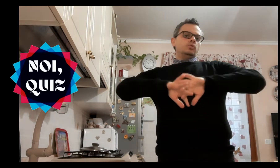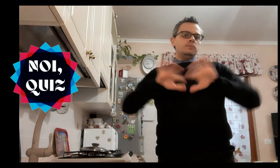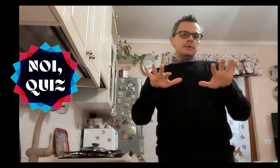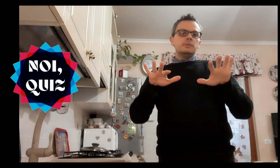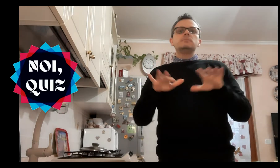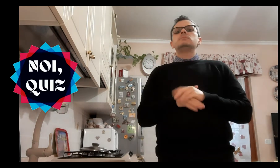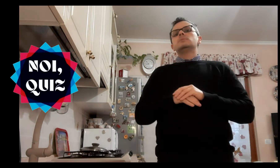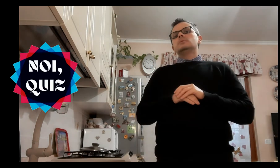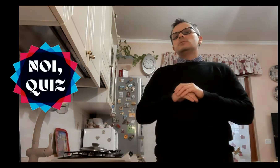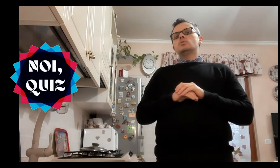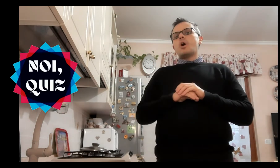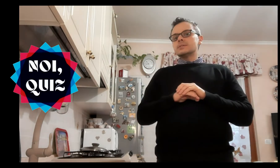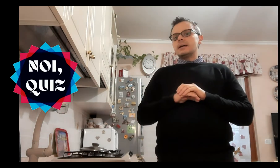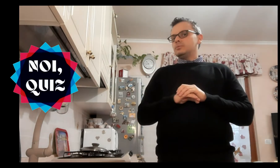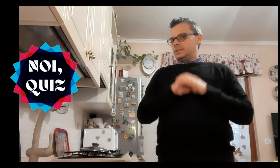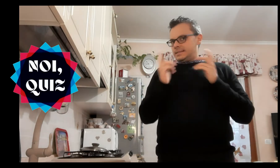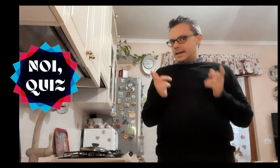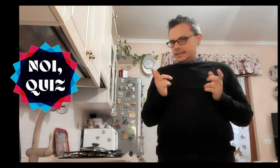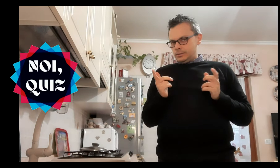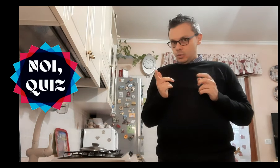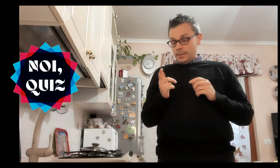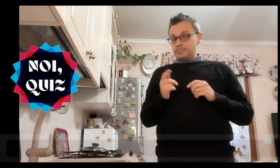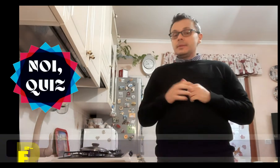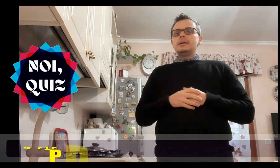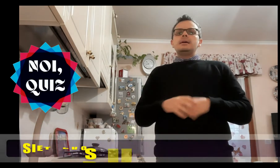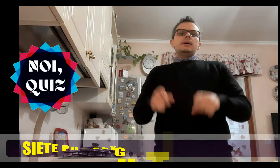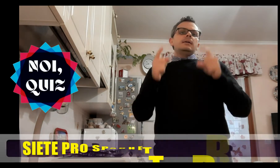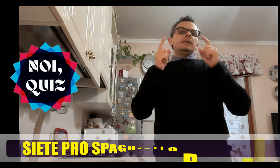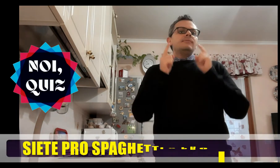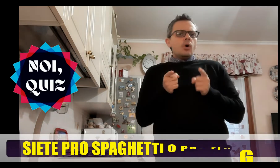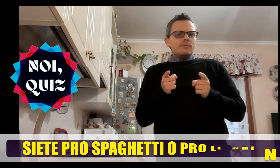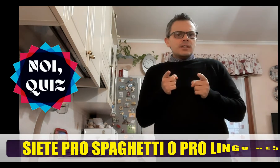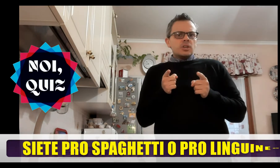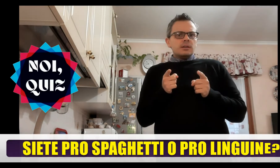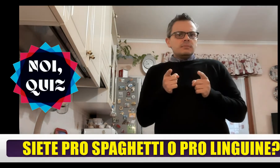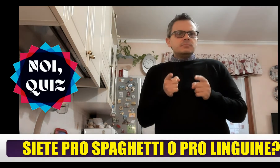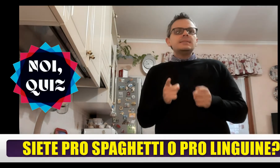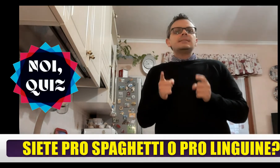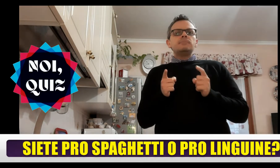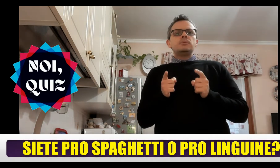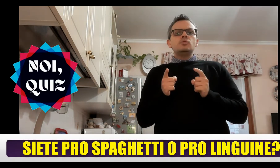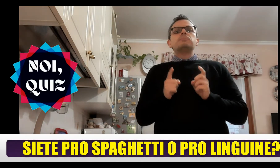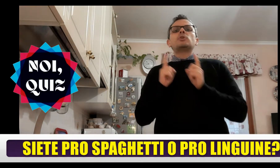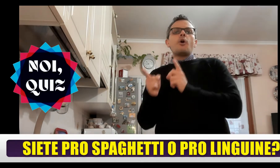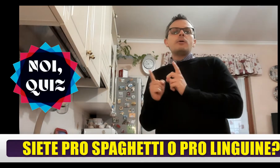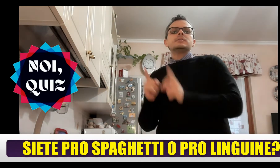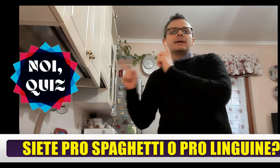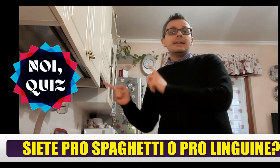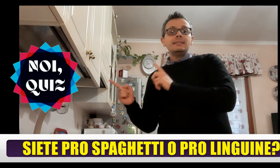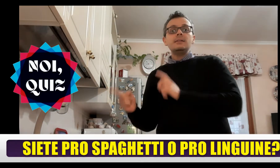dubbi su cosa utilizzare delle due. E voi invece siete più pro spaghetti o